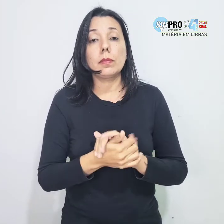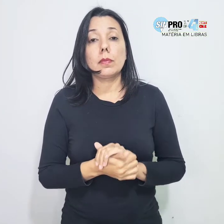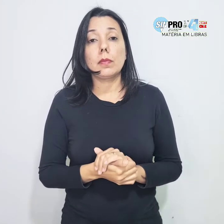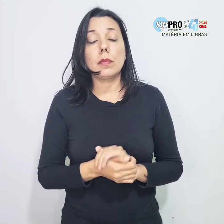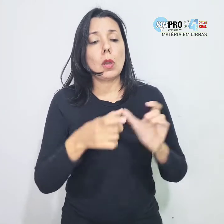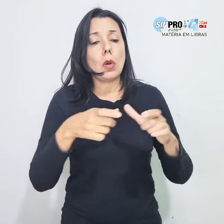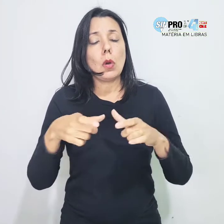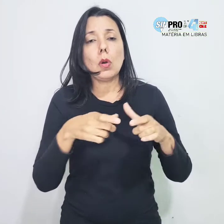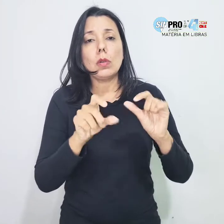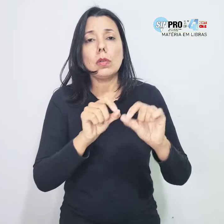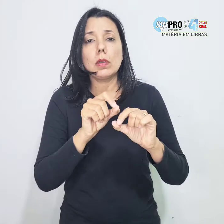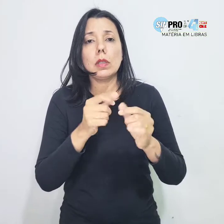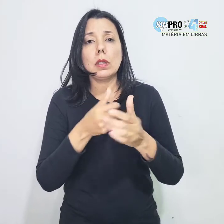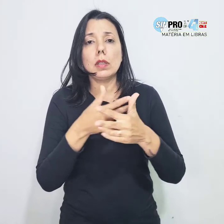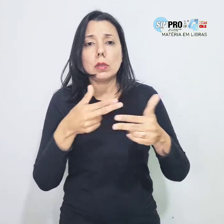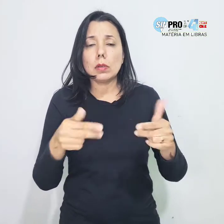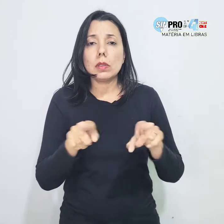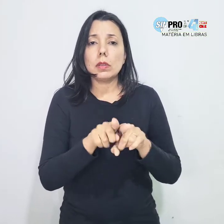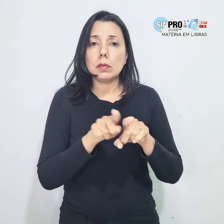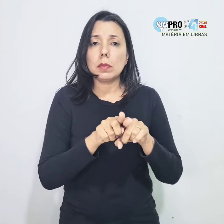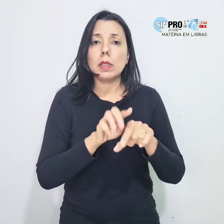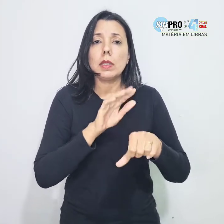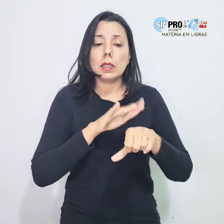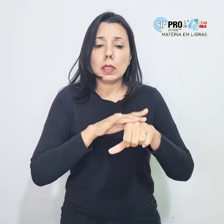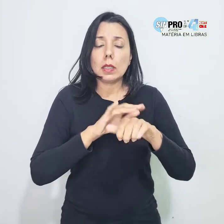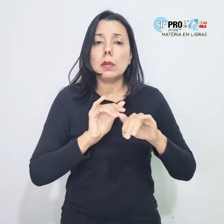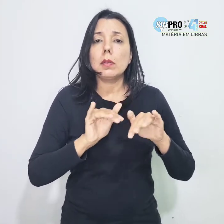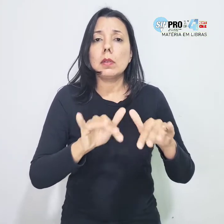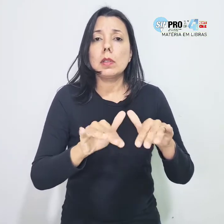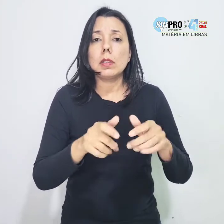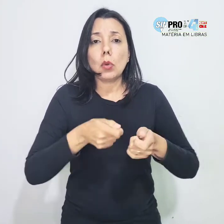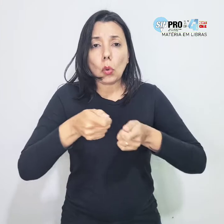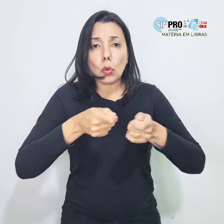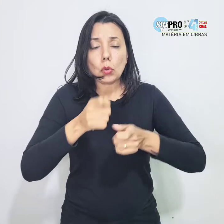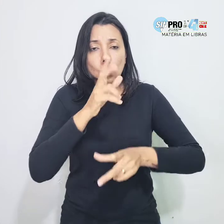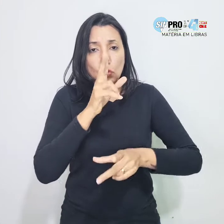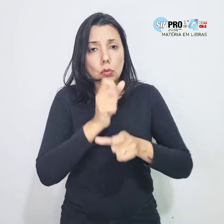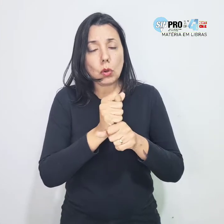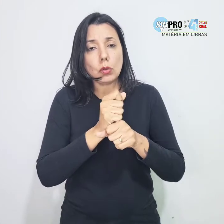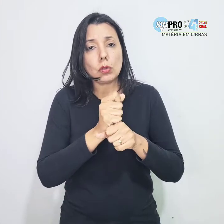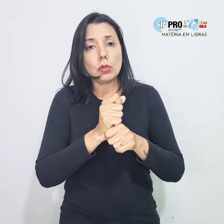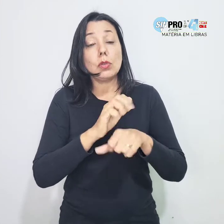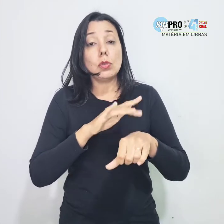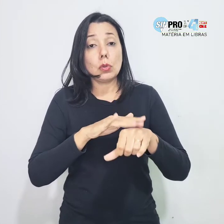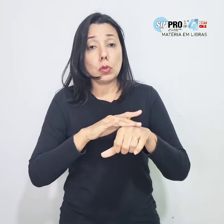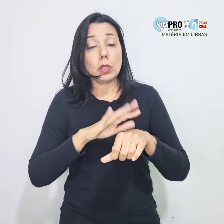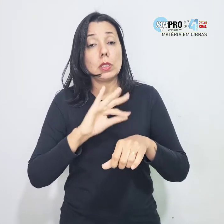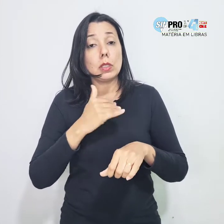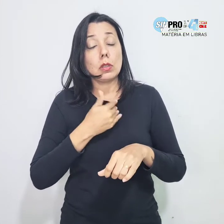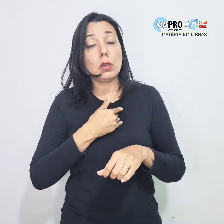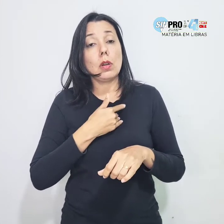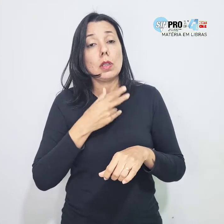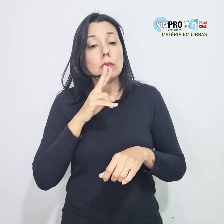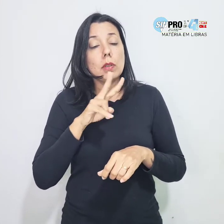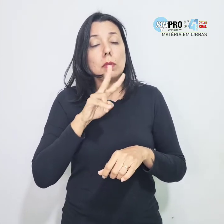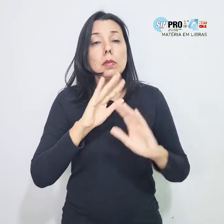Onde medidas de mitigação da pandemia resultam em um controle forte da doença, nós prevemos que escolas